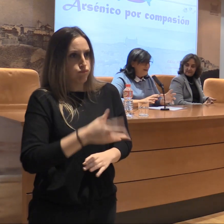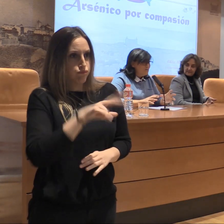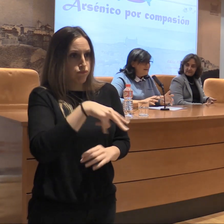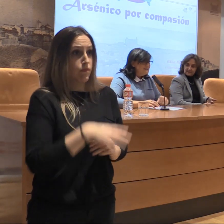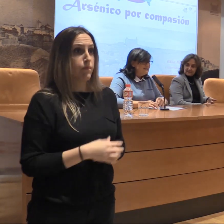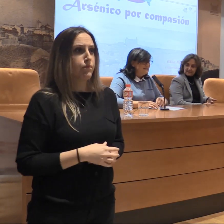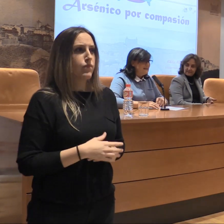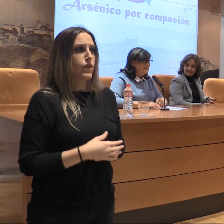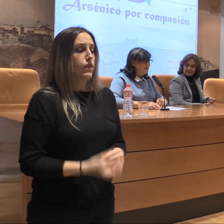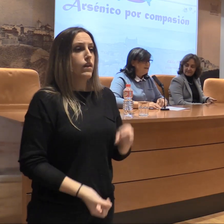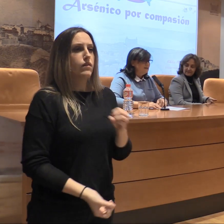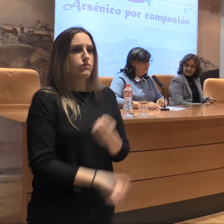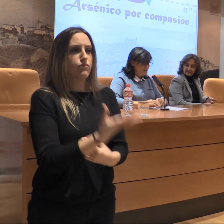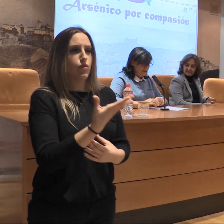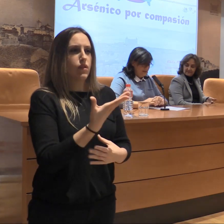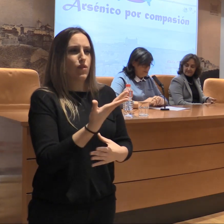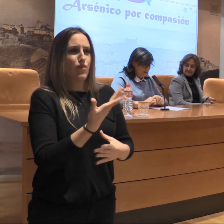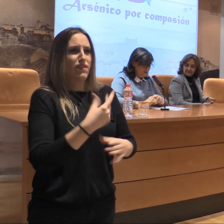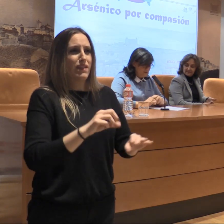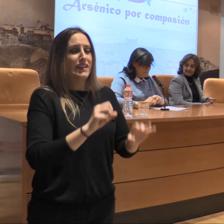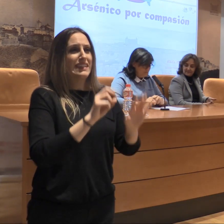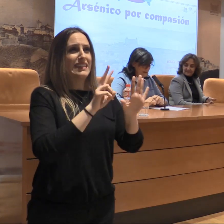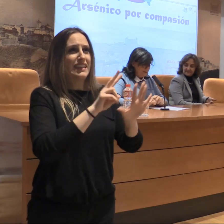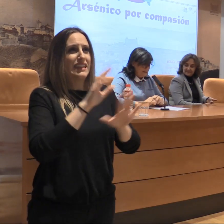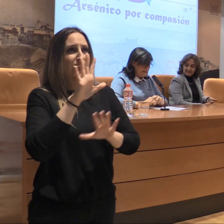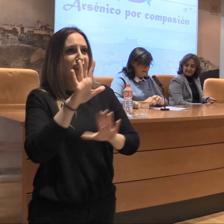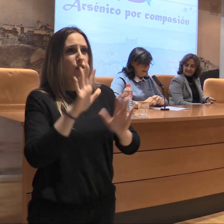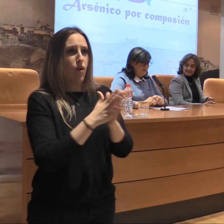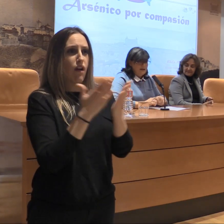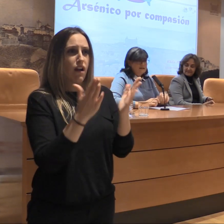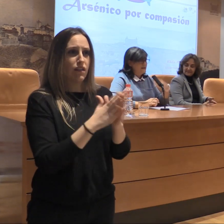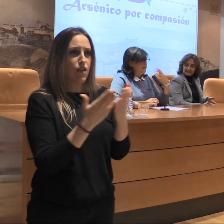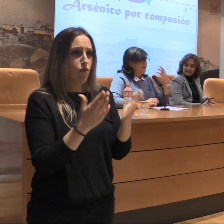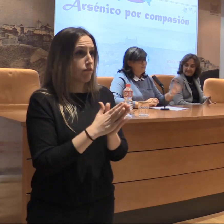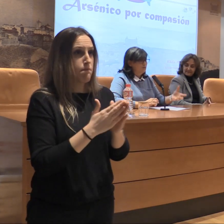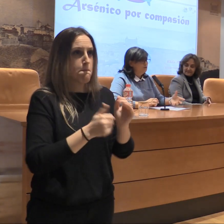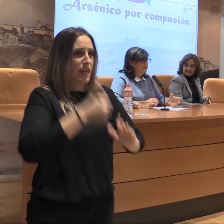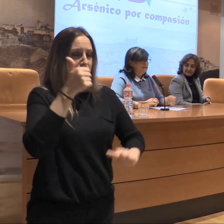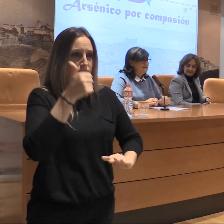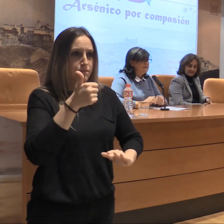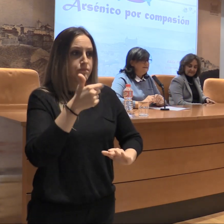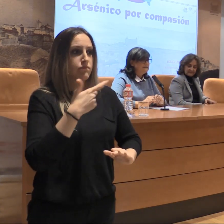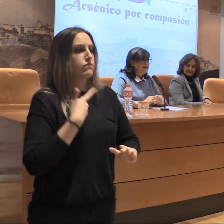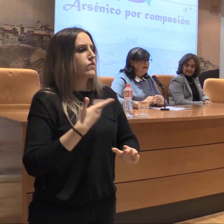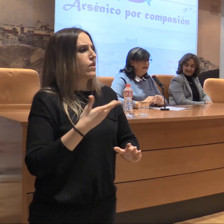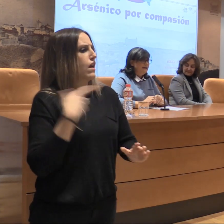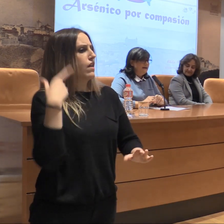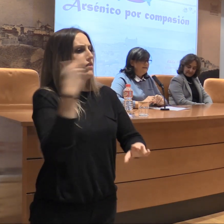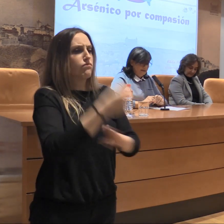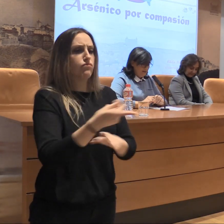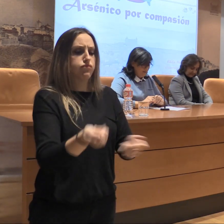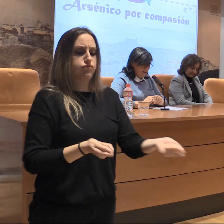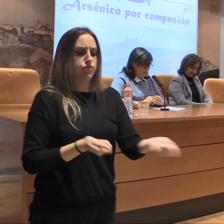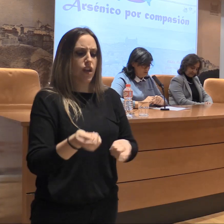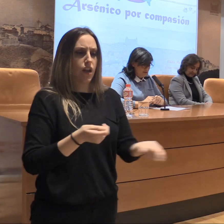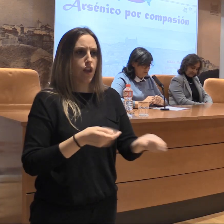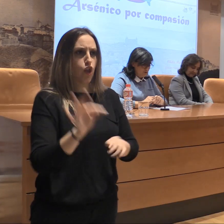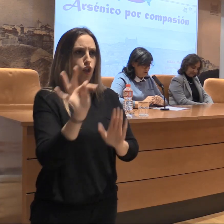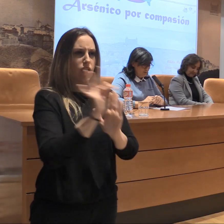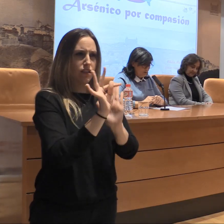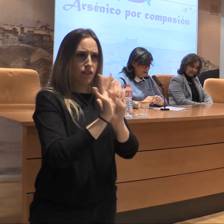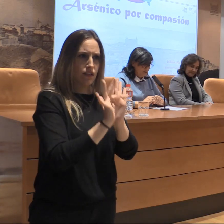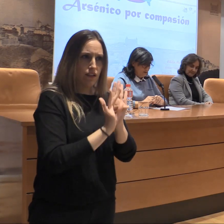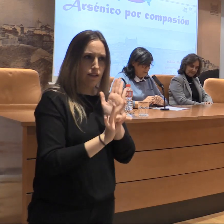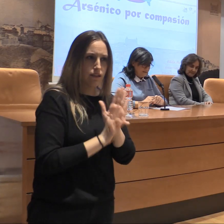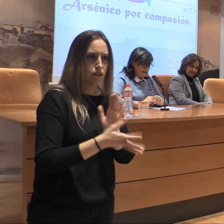Ha publicado más de 75 artículos científicos en revistas internacionales, ha dirigido un montón de tesis, tiene